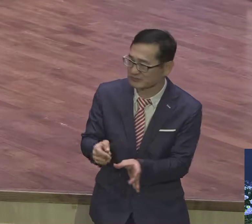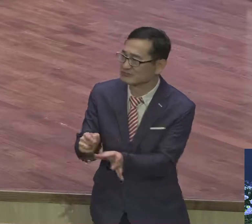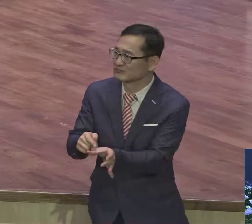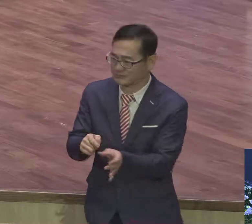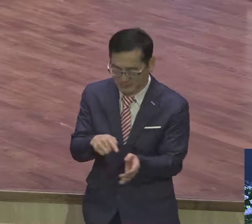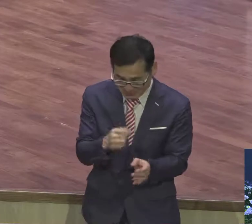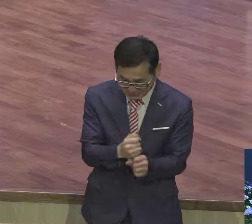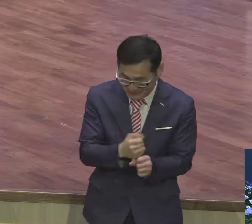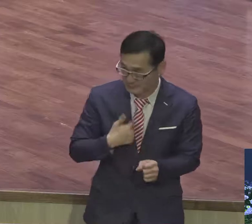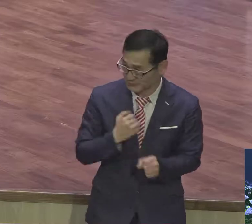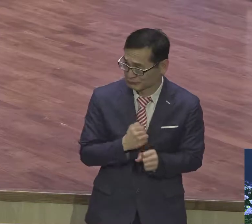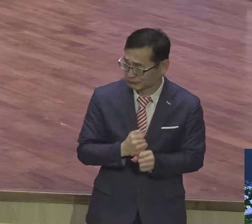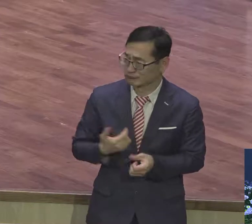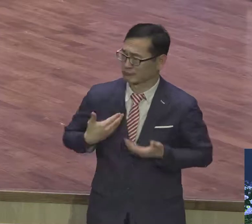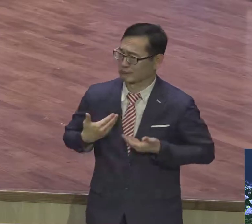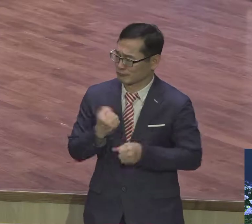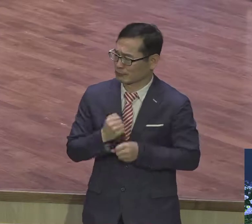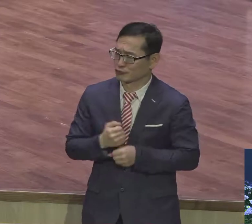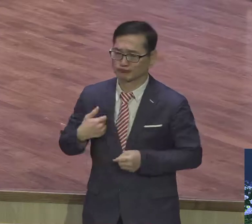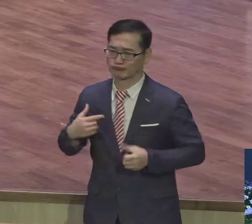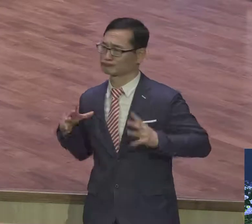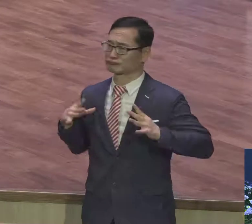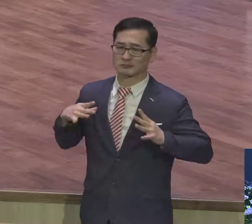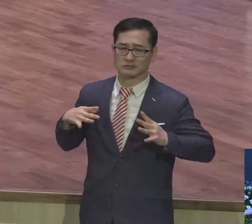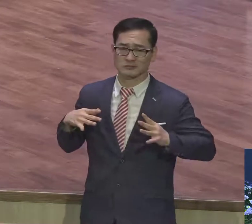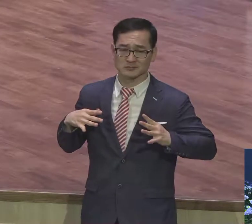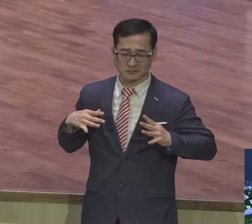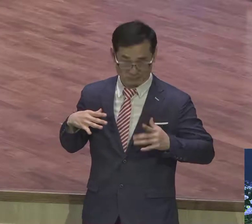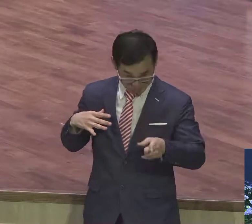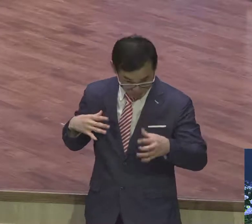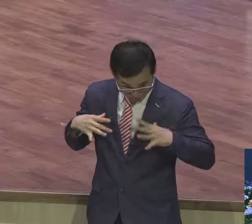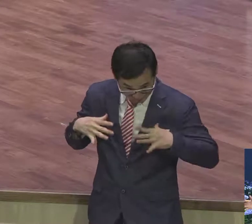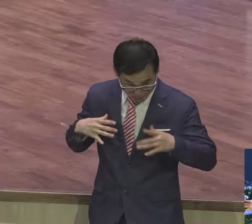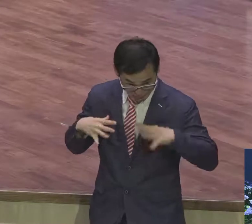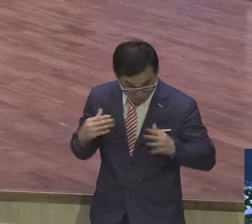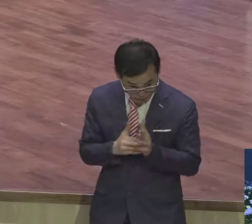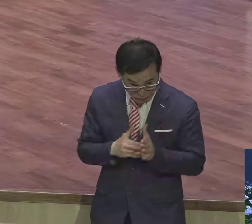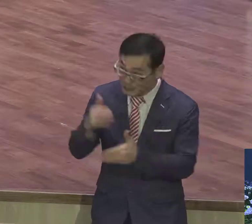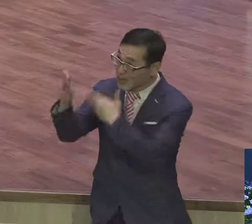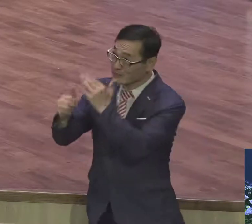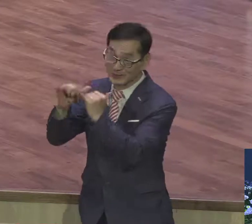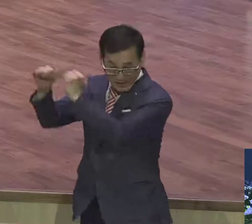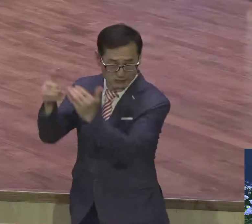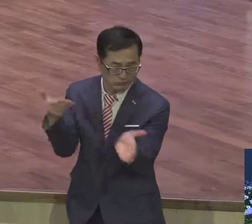거잖아요 알아주기가 싫어 나는 하나님께 상급받기 원해 이러면 또 삐뚤없이